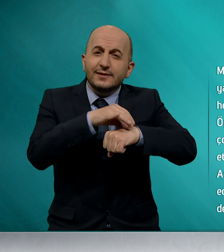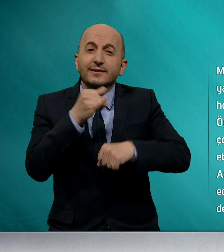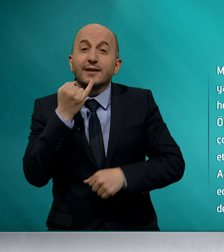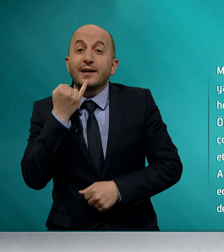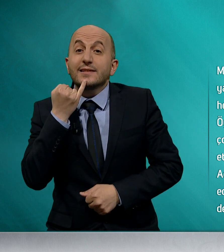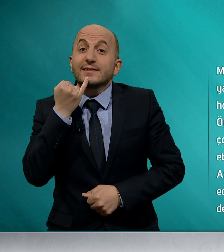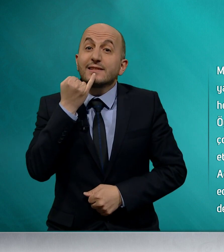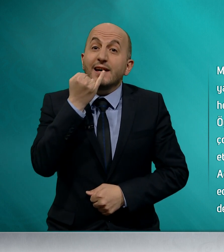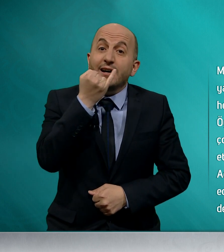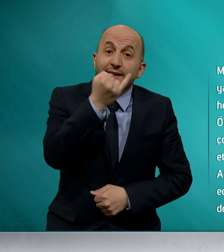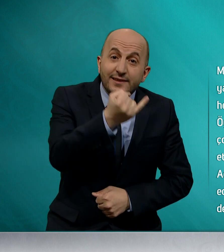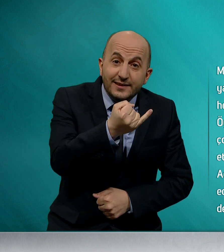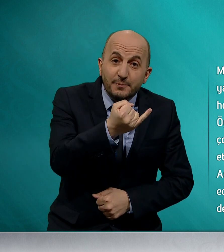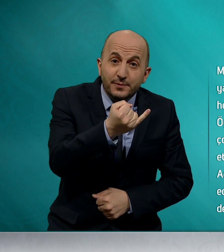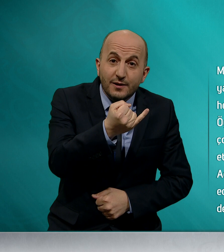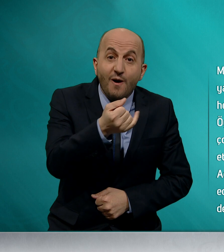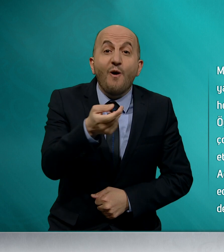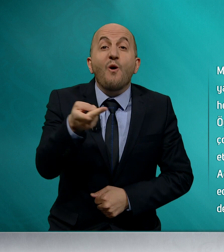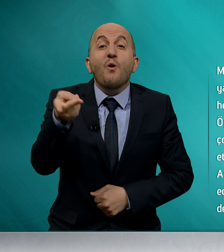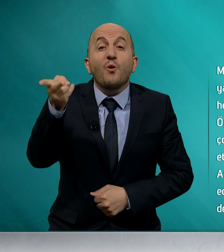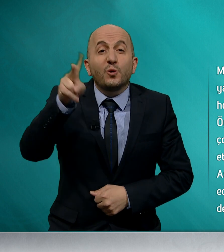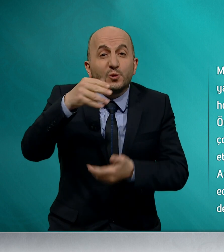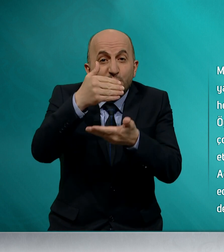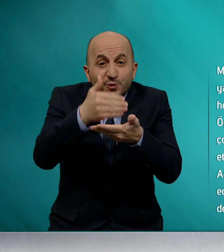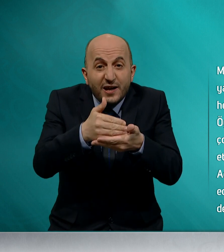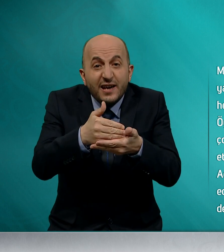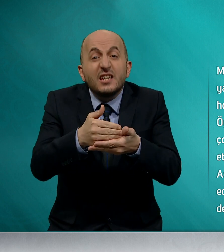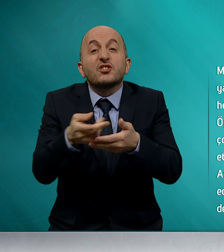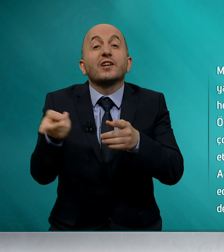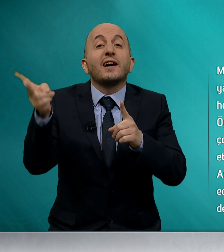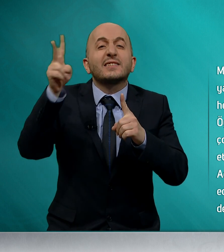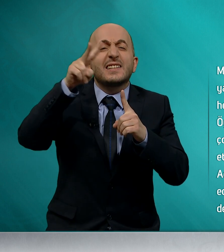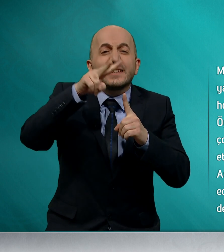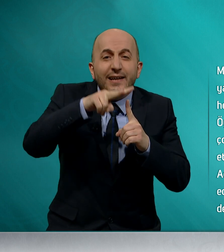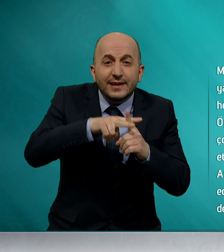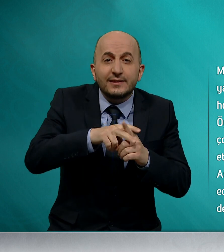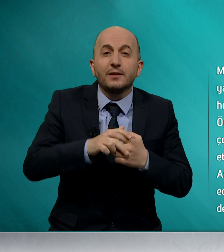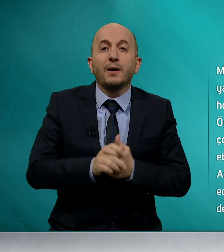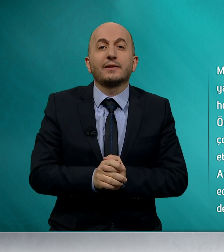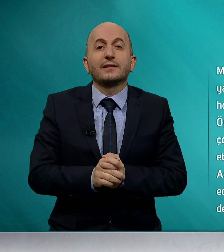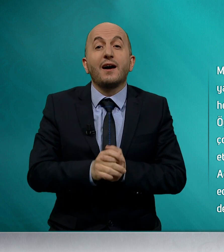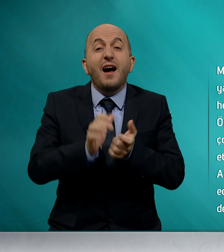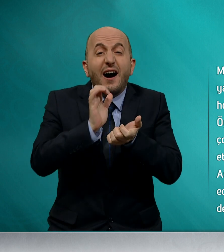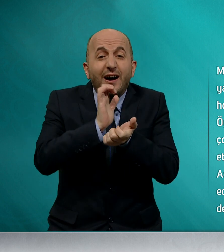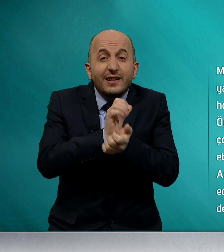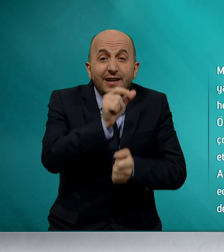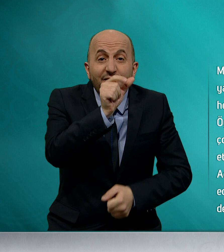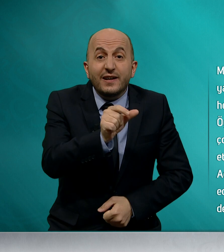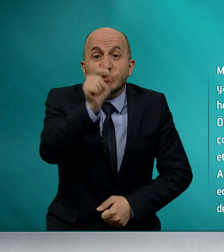hastalandığında ziyaret edip, öldüğünde cenazesine katılmak, aile